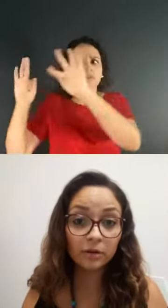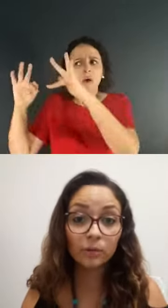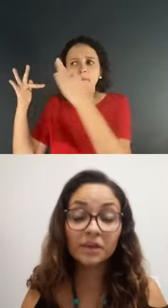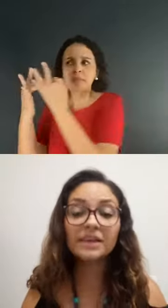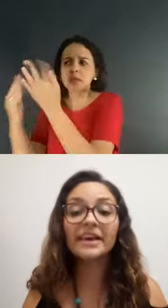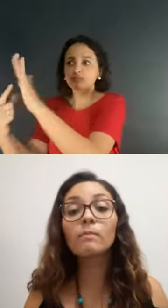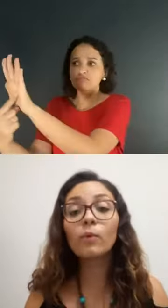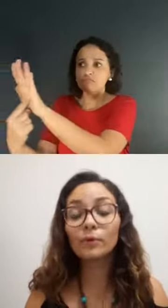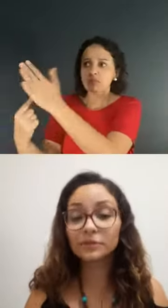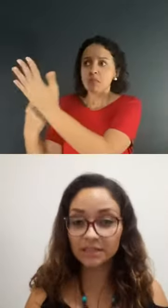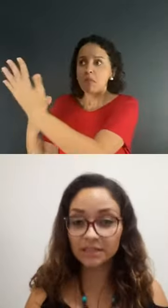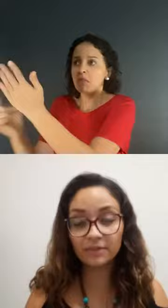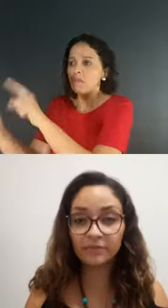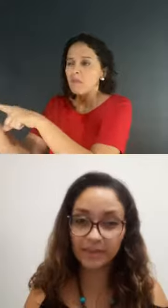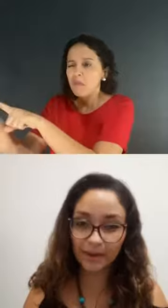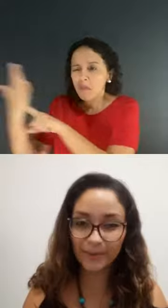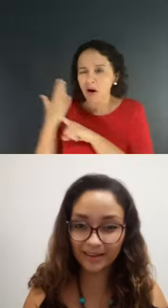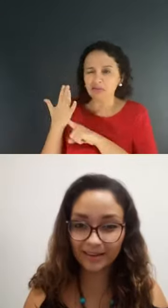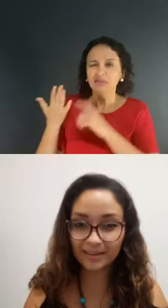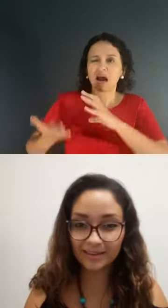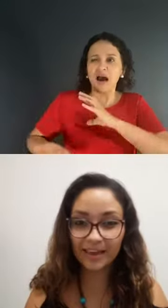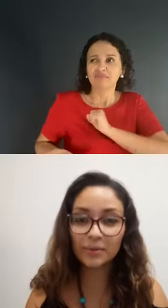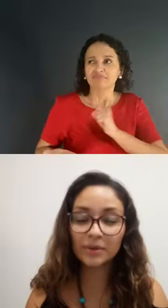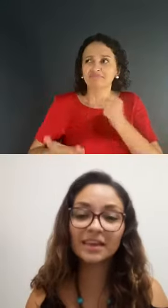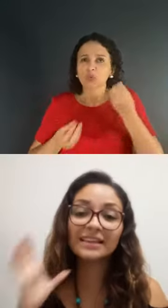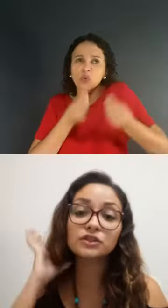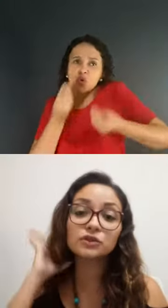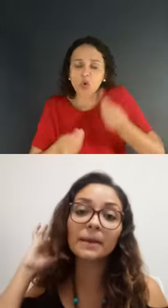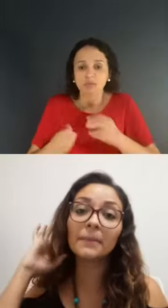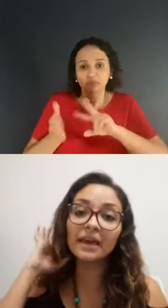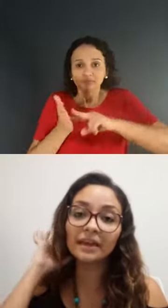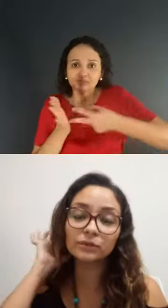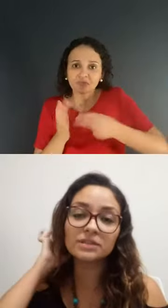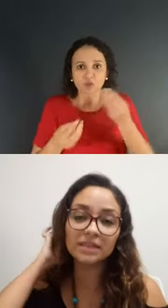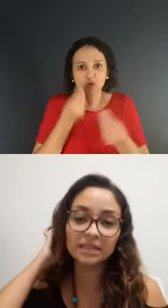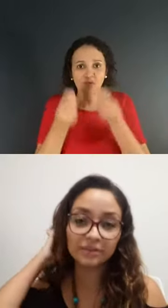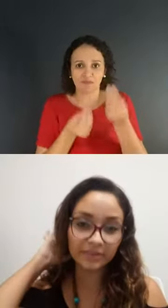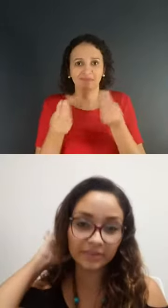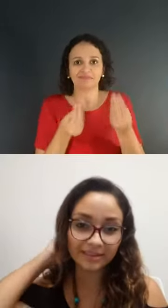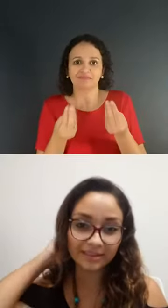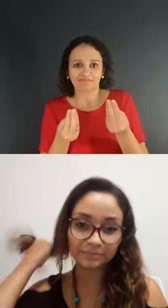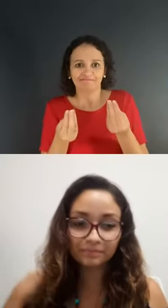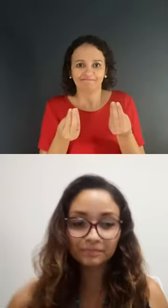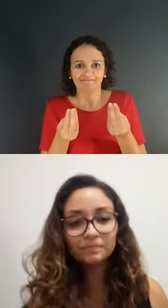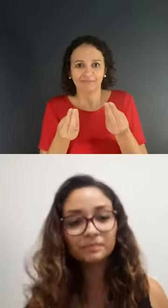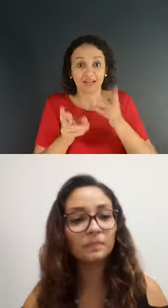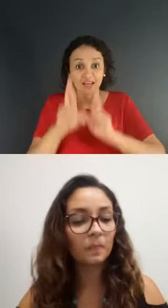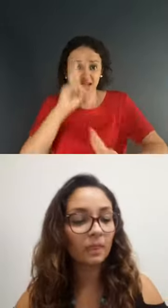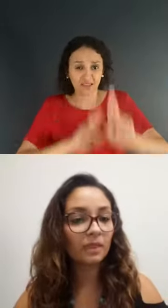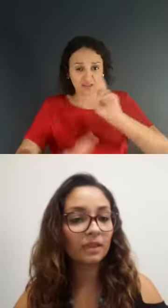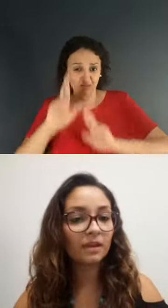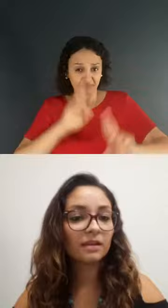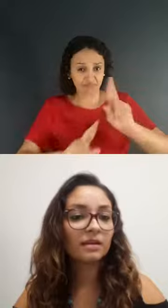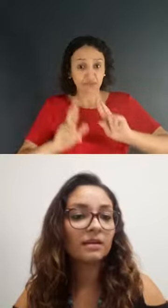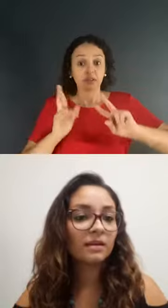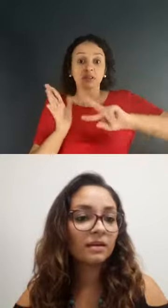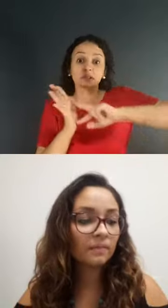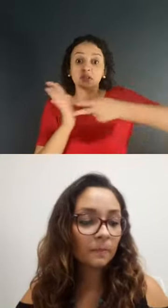verdade? O que amor significa para ele, né? O que relacionamento significa?